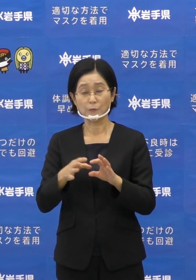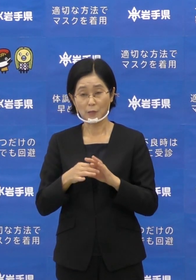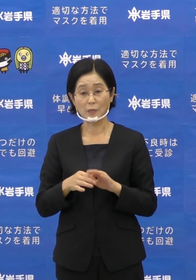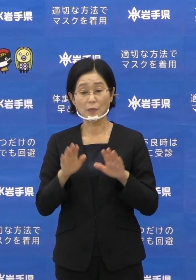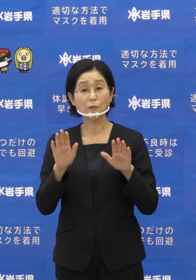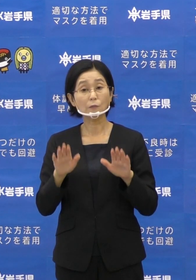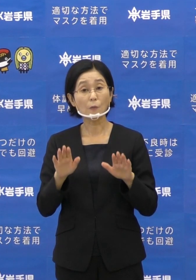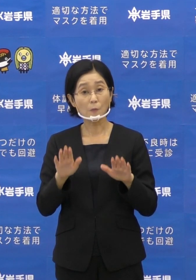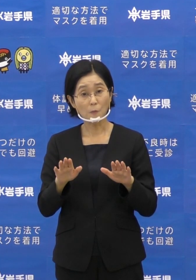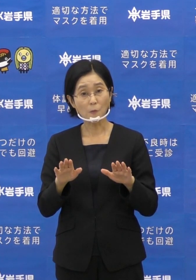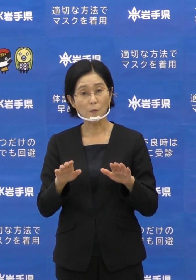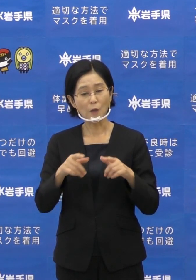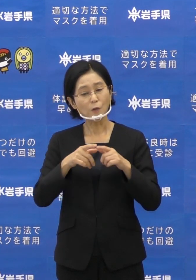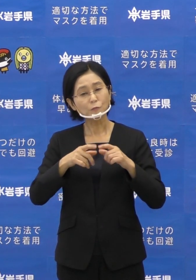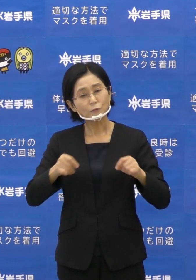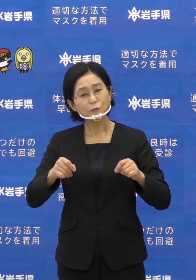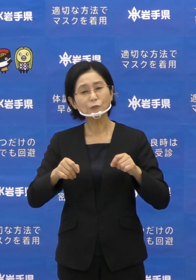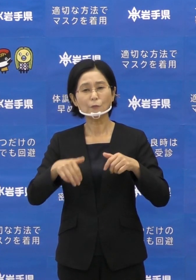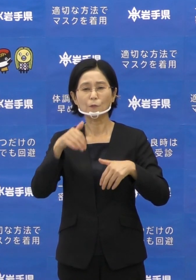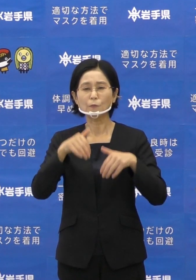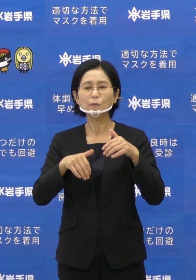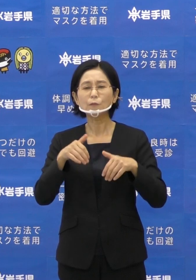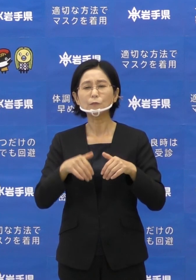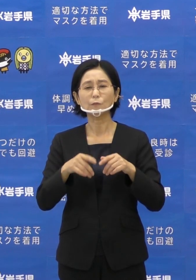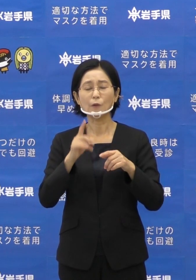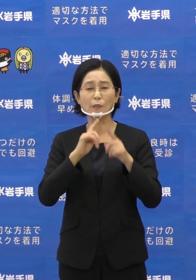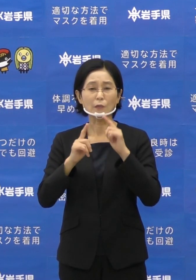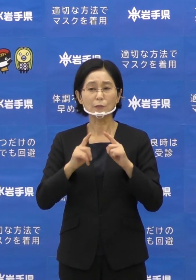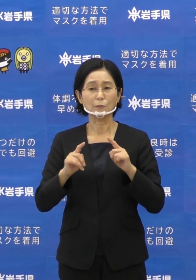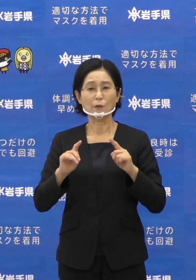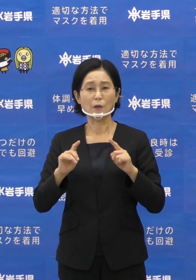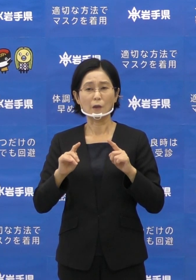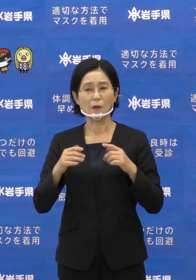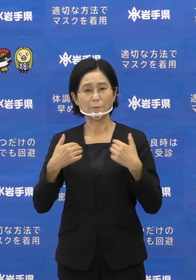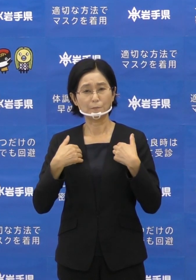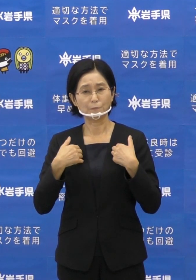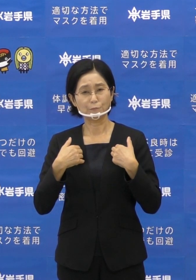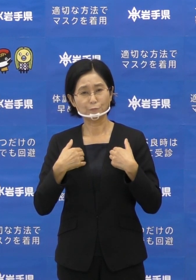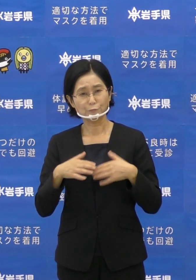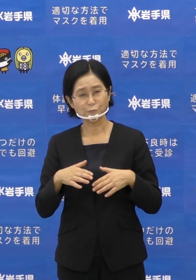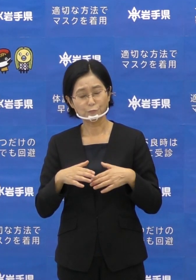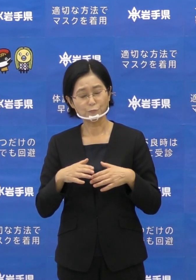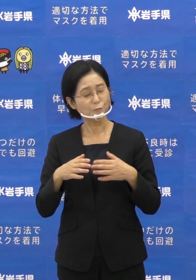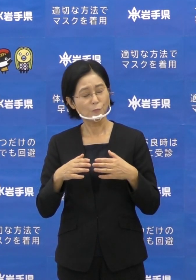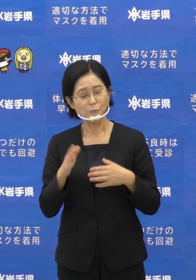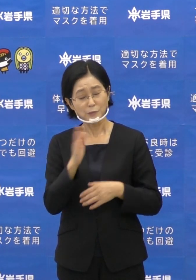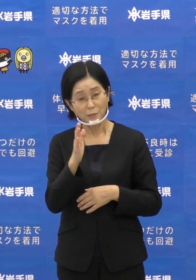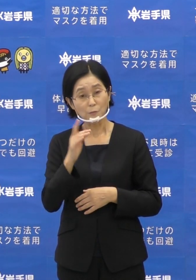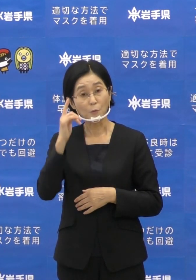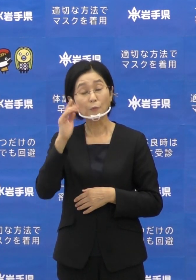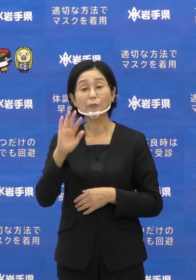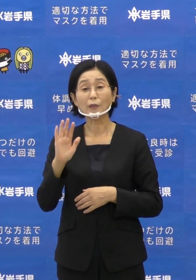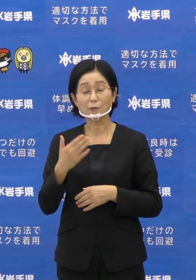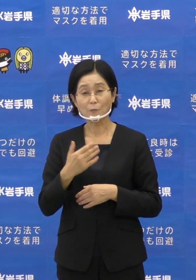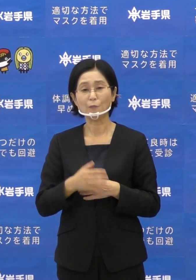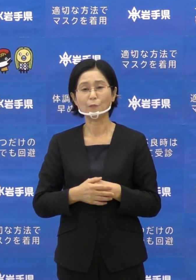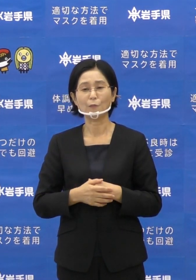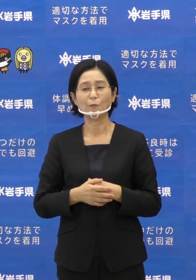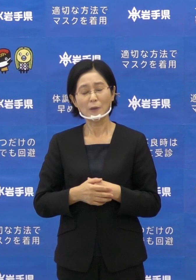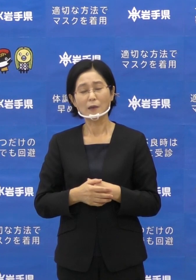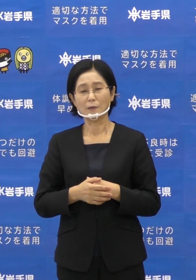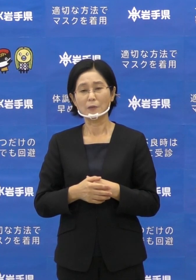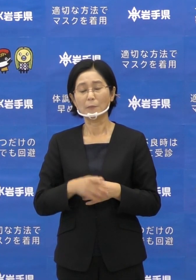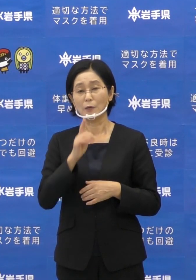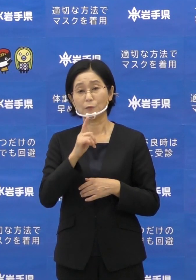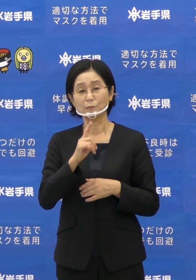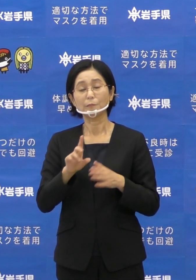は国政の話は一切しないという選択肢もあるんですけど、スターウォーズに例えるとですね、